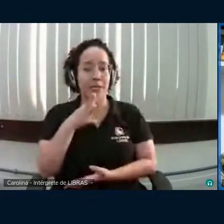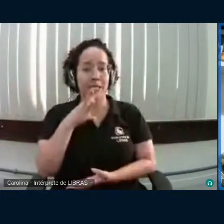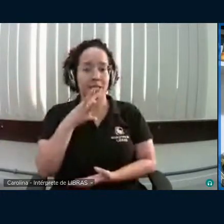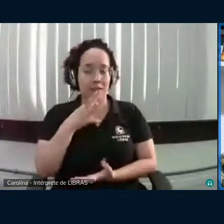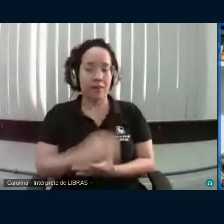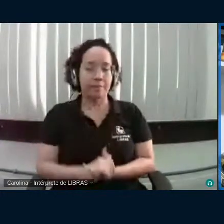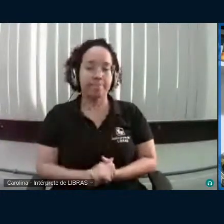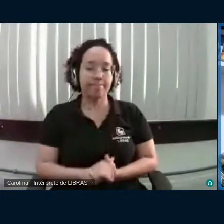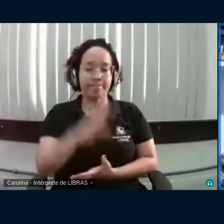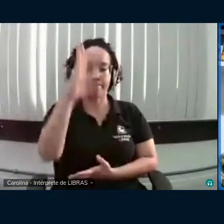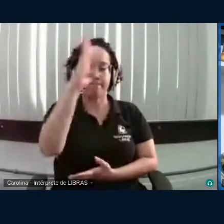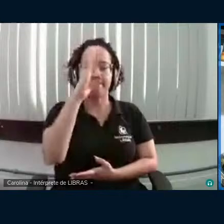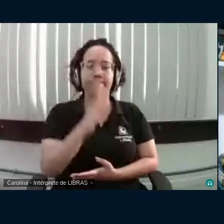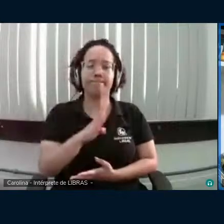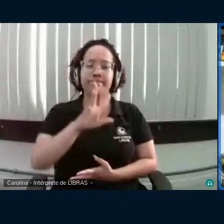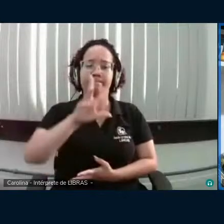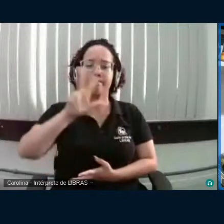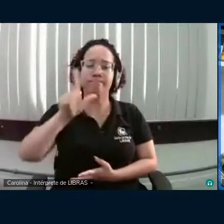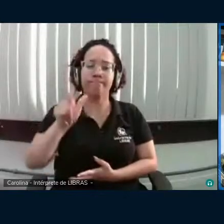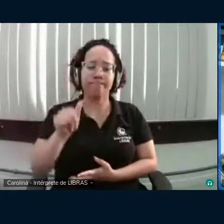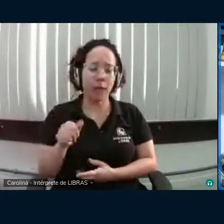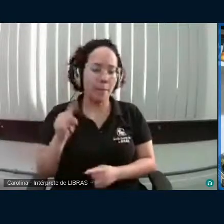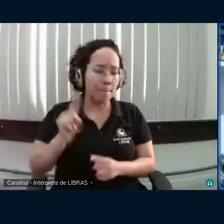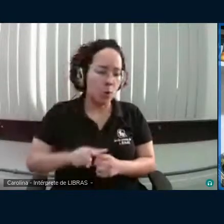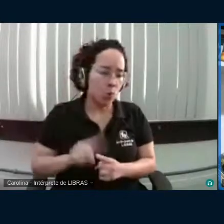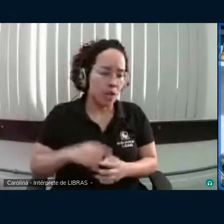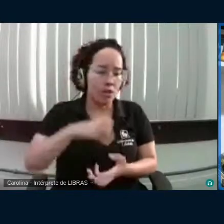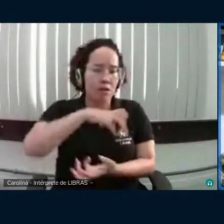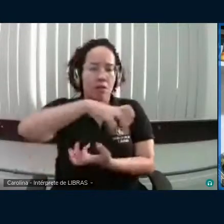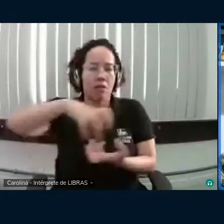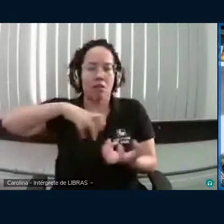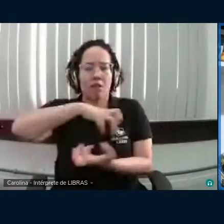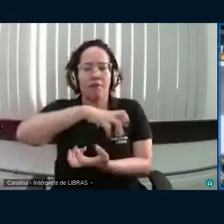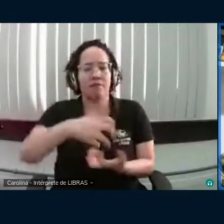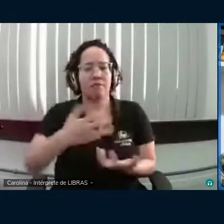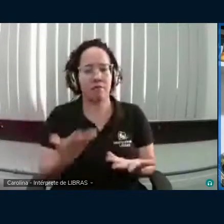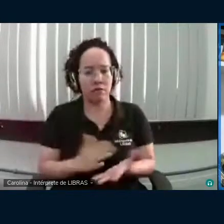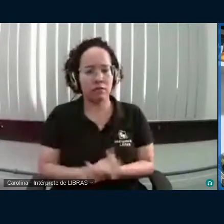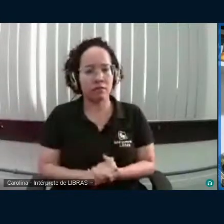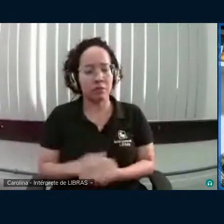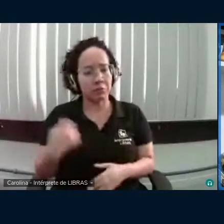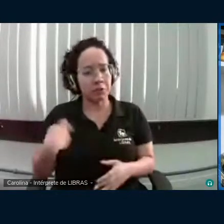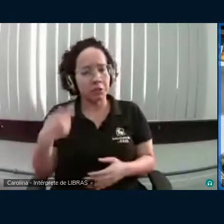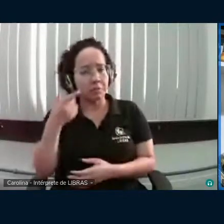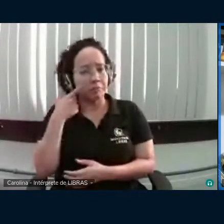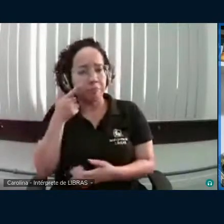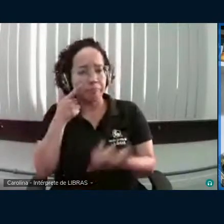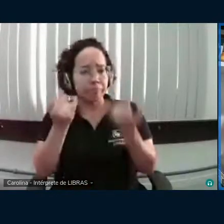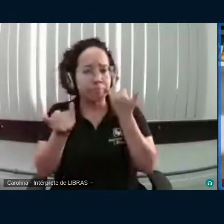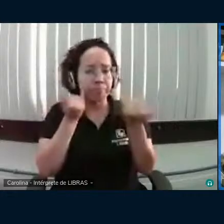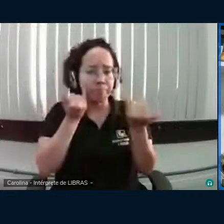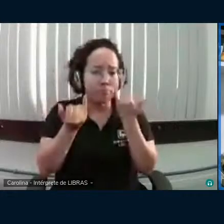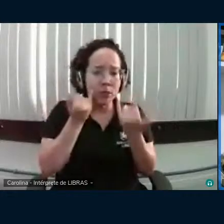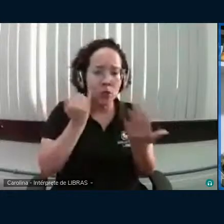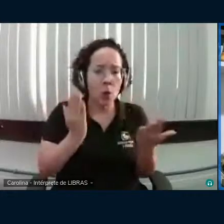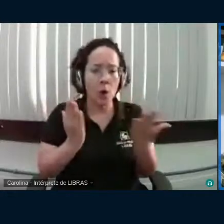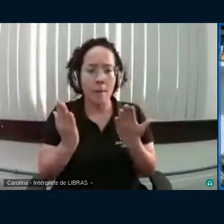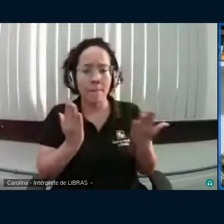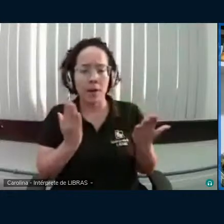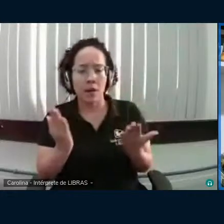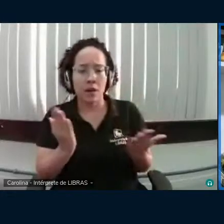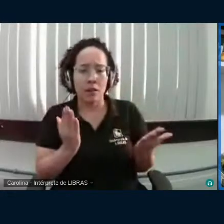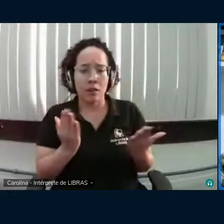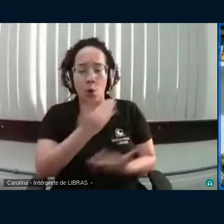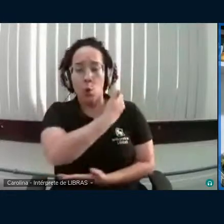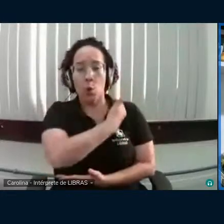compreender as razões da greve. Que a gente só consegue compreender as razões da greve quando olha para os dados. Quando eu comparo quanto que os governos